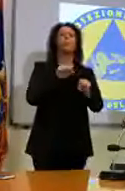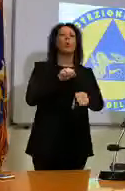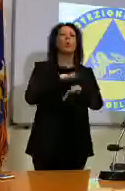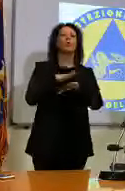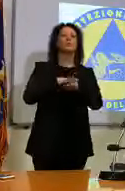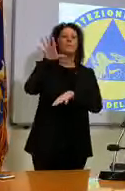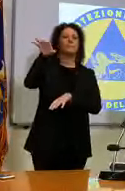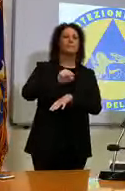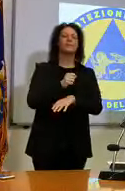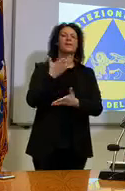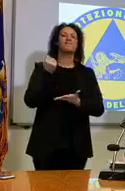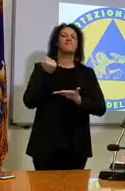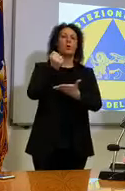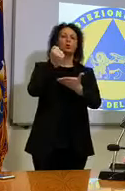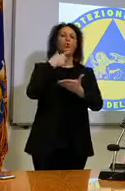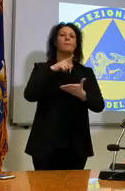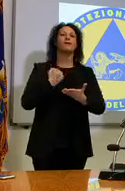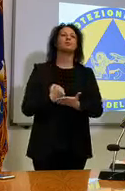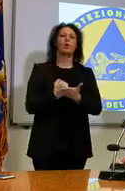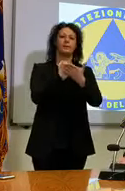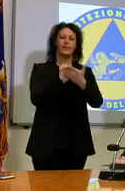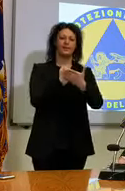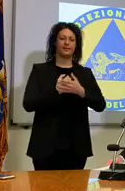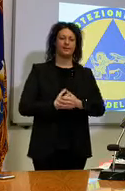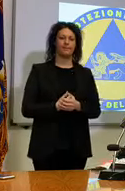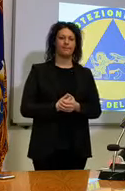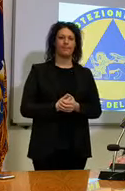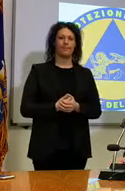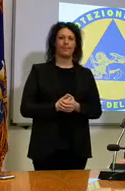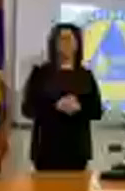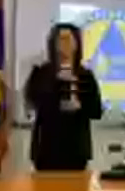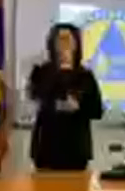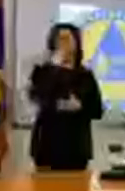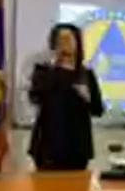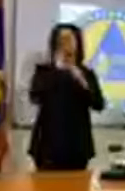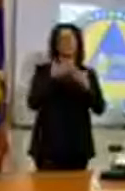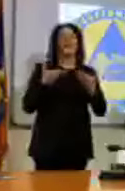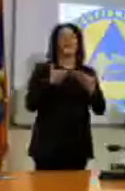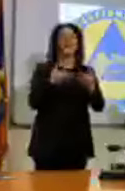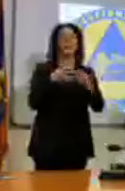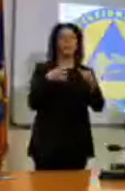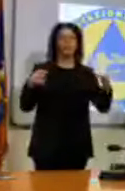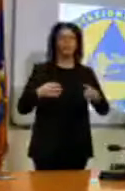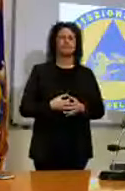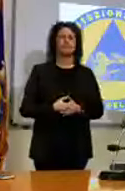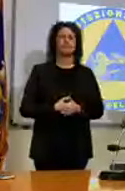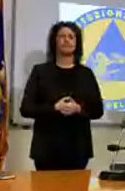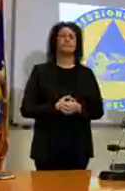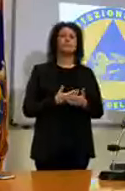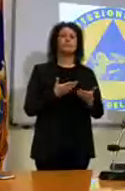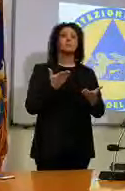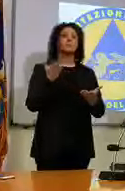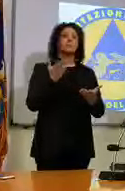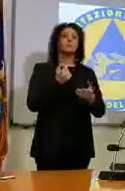sia possibile per aiutare ovviamente le nostre imprese. E passerei la parola a